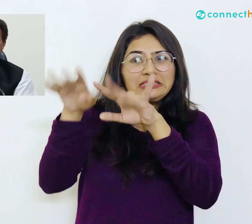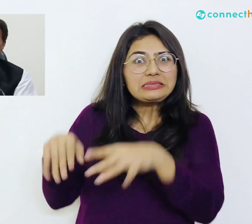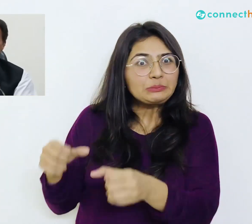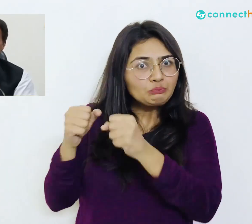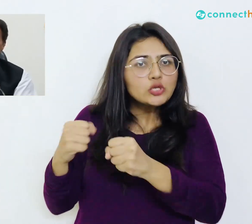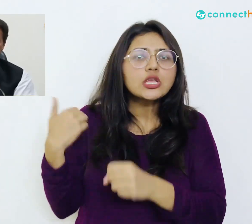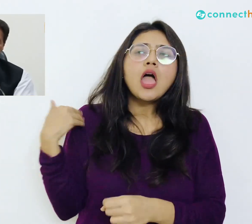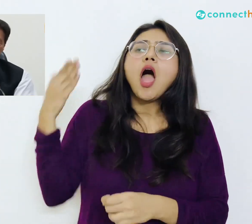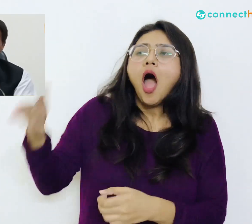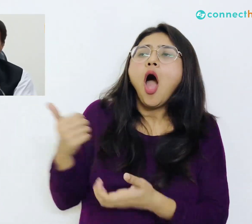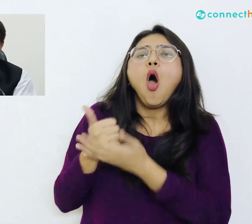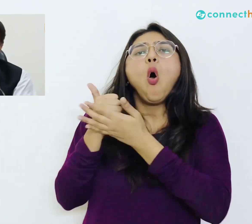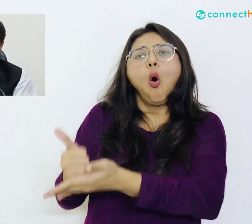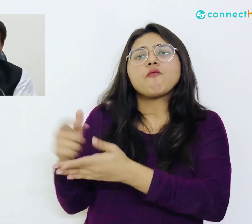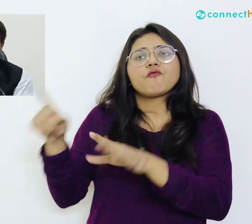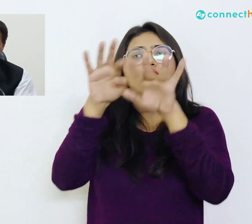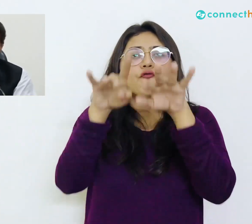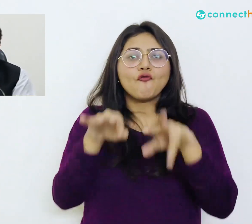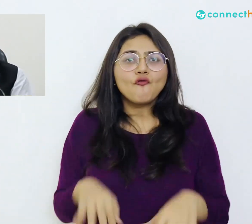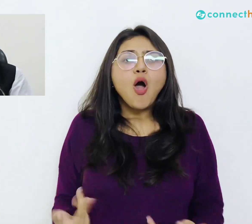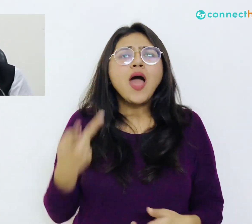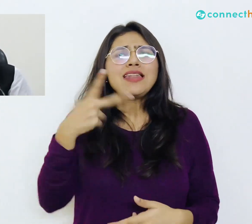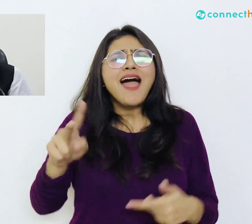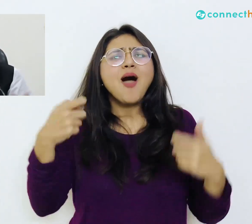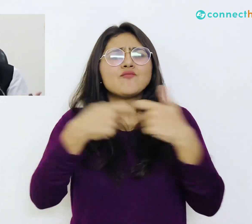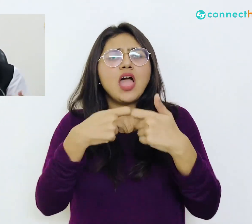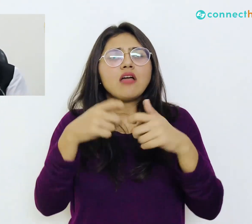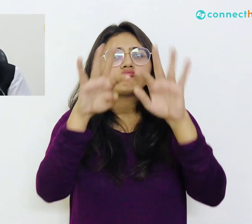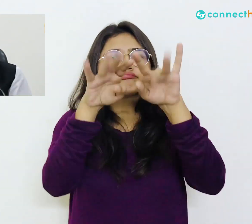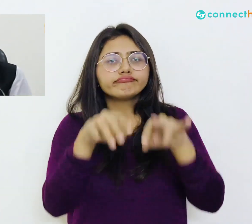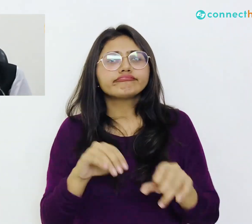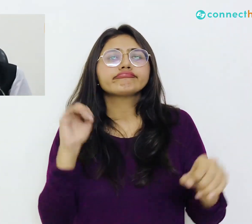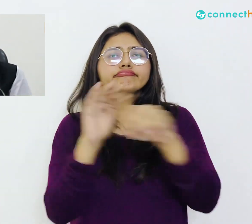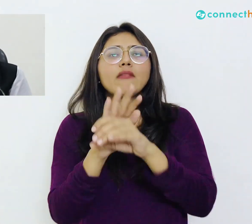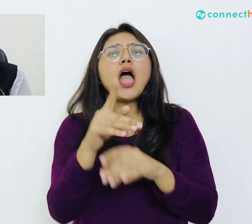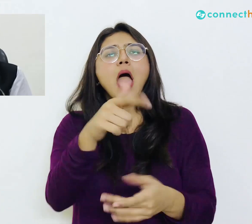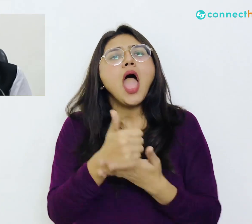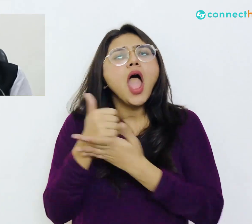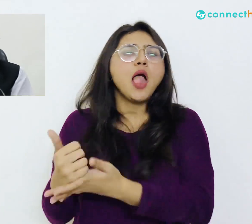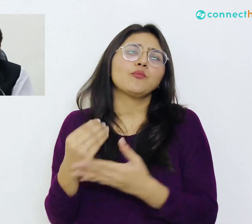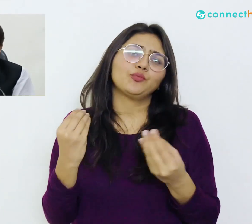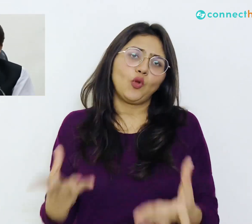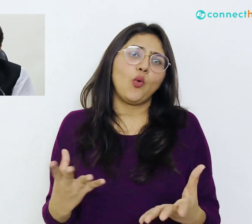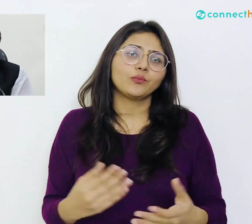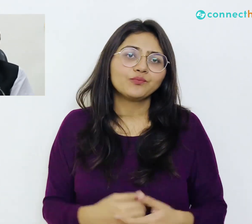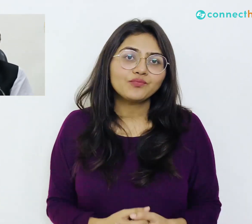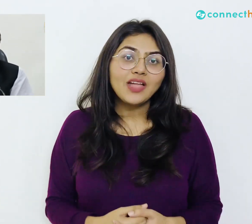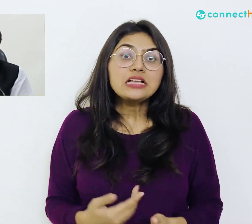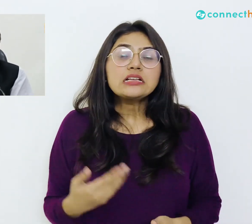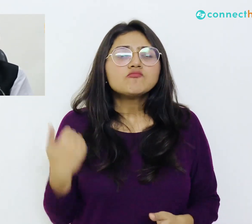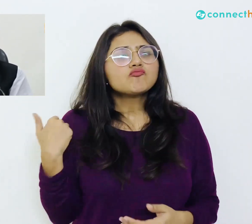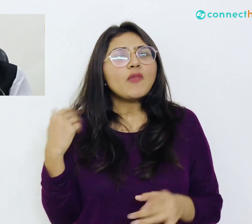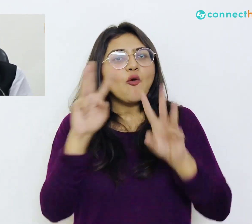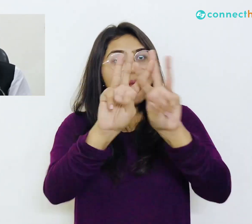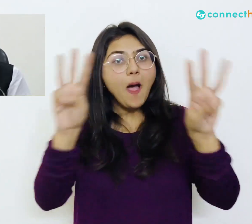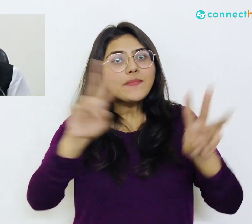ہمیں یہ بھی احساس ہے کہ ہر کسی کو ویب سائٹ کے اوپر اپنا نام اندراج کرنا نہیں آئے گا، تو اس کے لیے